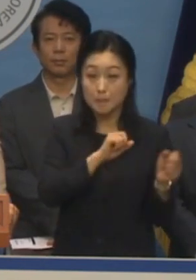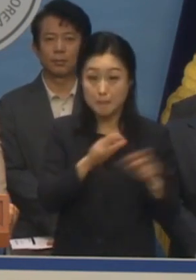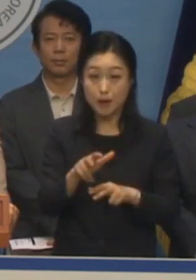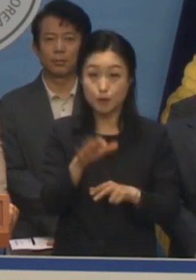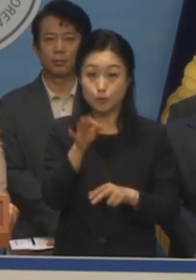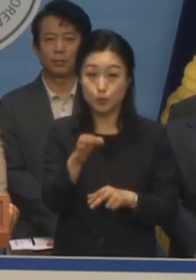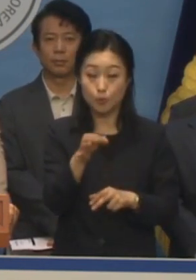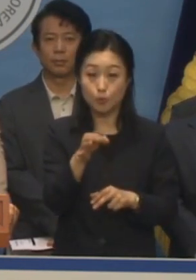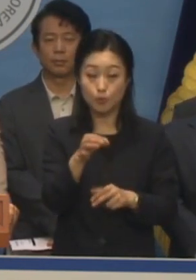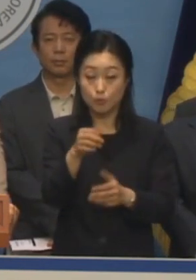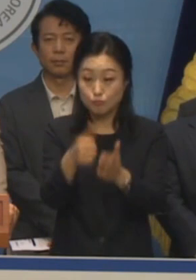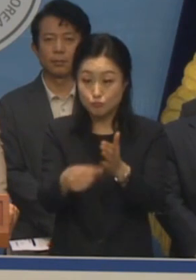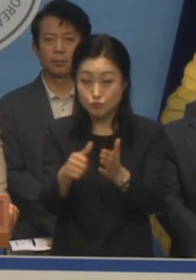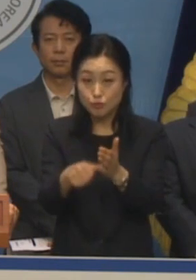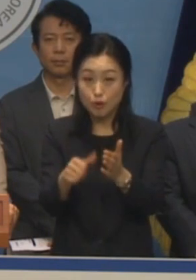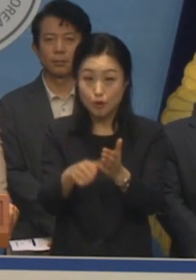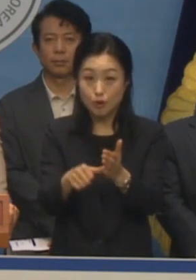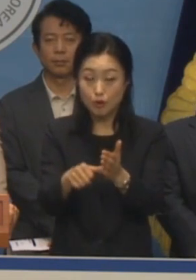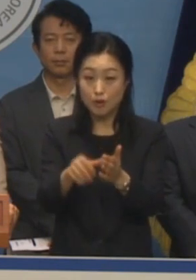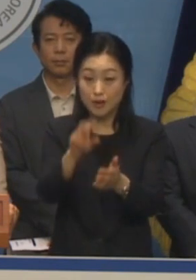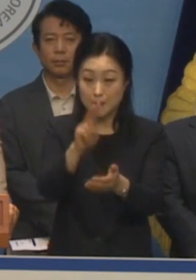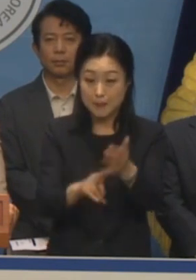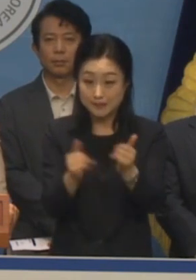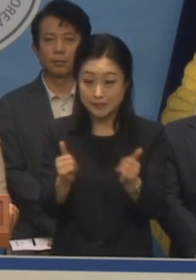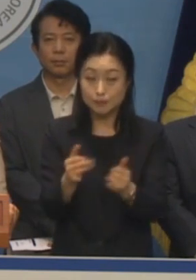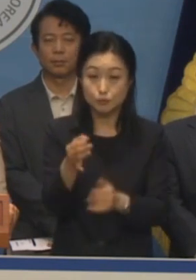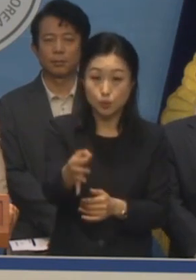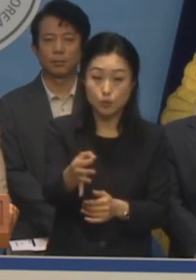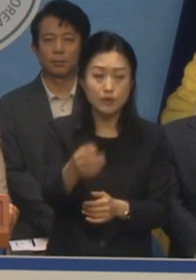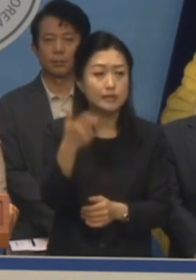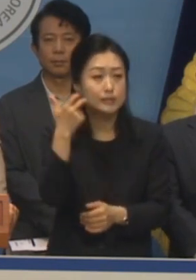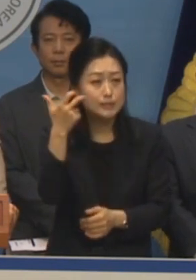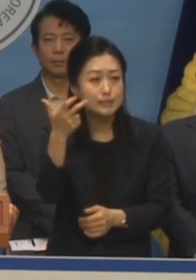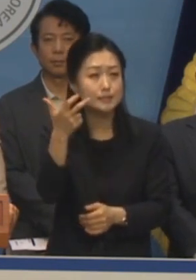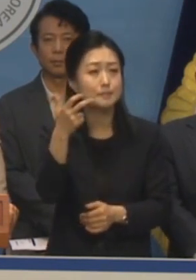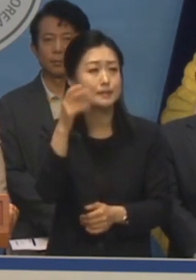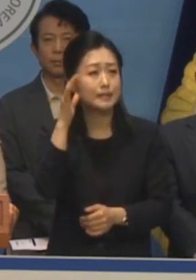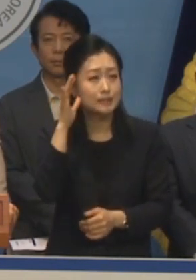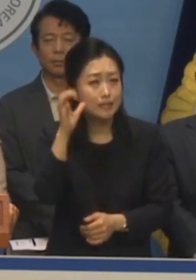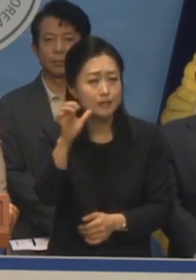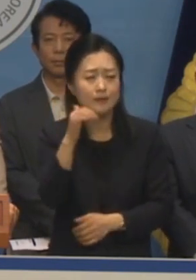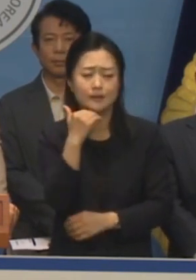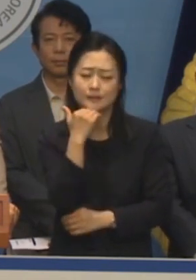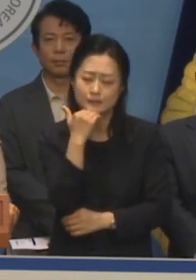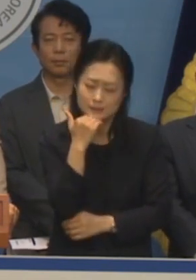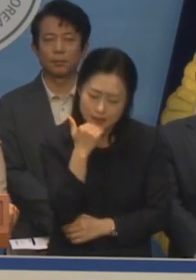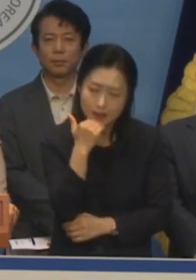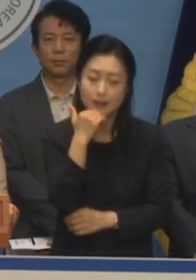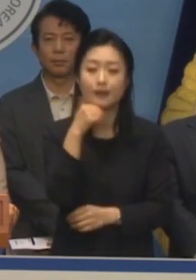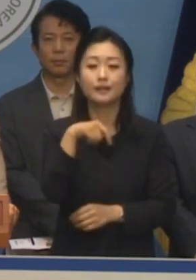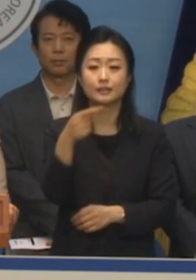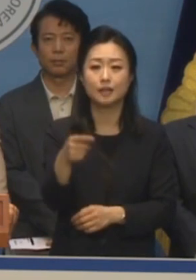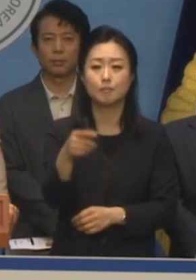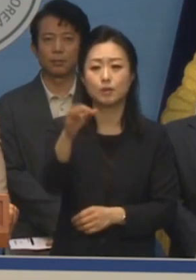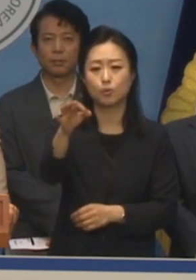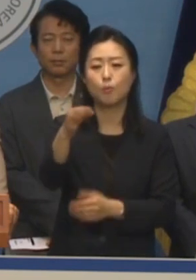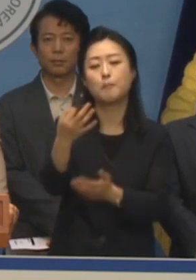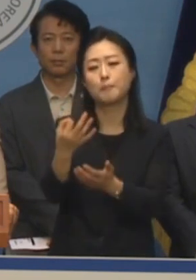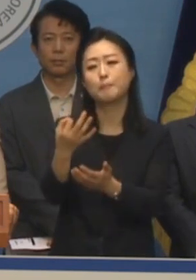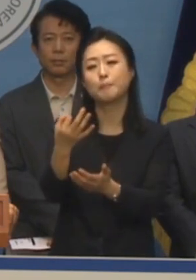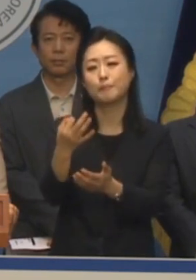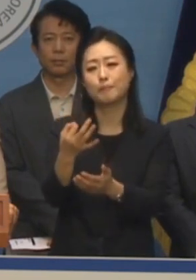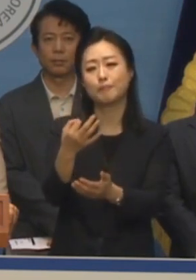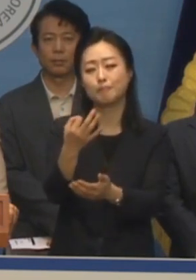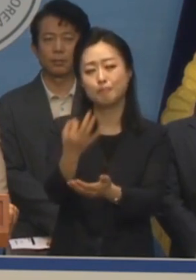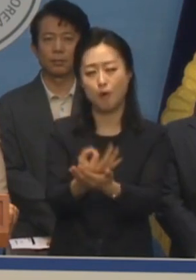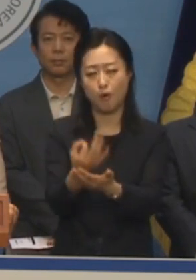지급돼야 되는데 실제 온라인 플랫폼들은 길게는 70일, 짧게는 한 45일 정도를 기간을 두고 판매 대금을